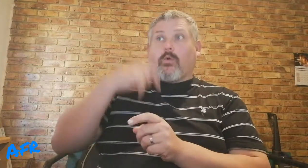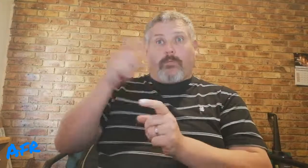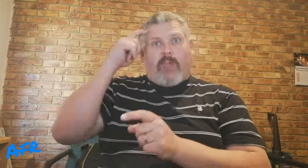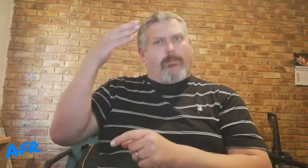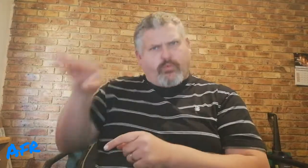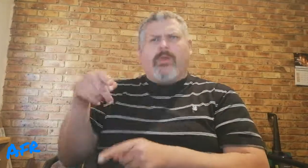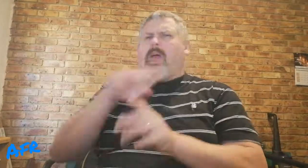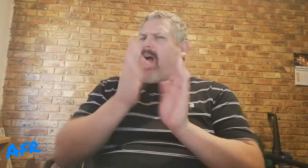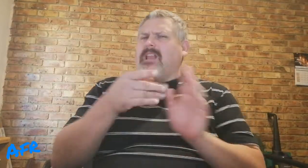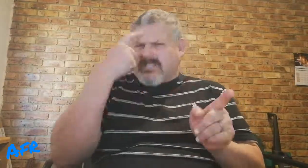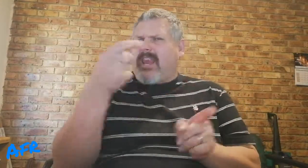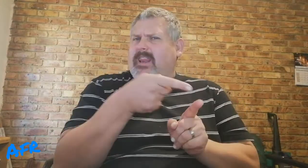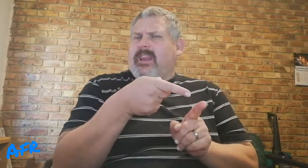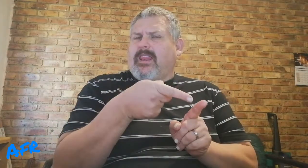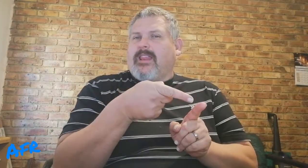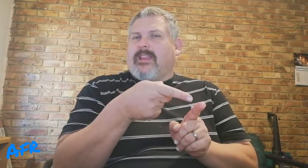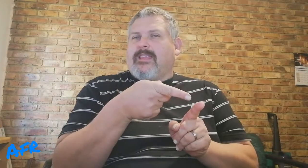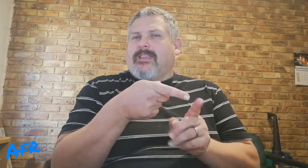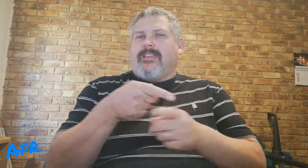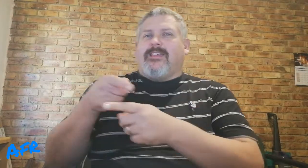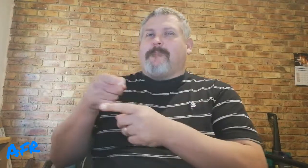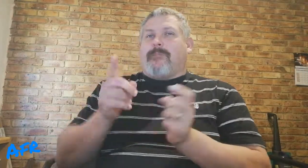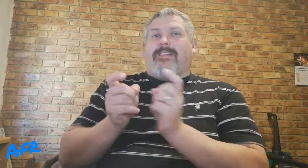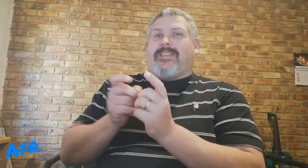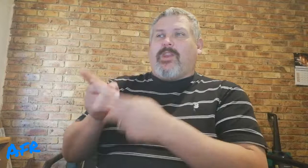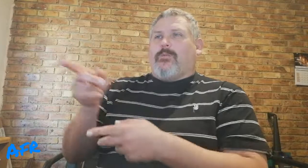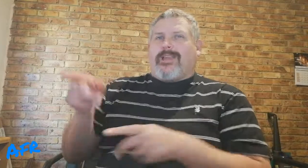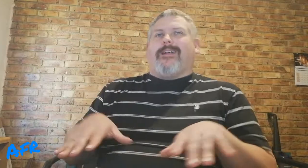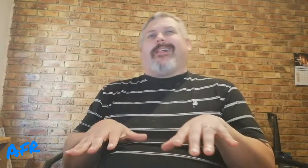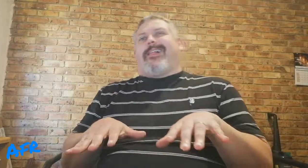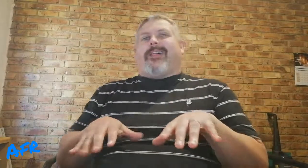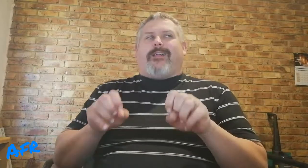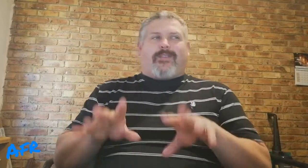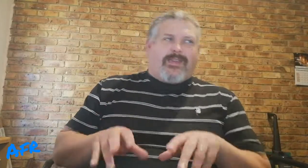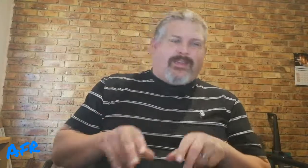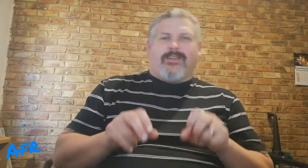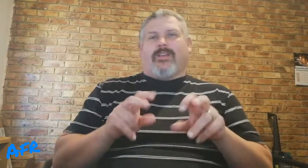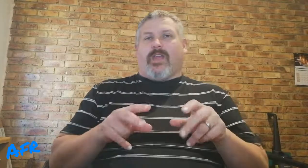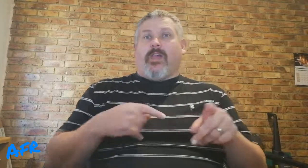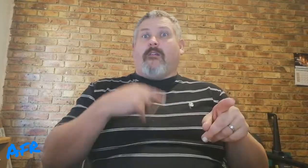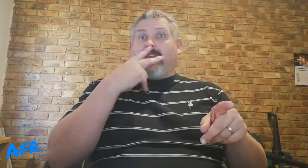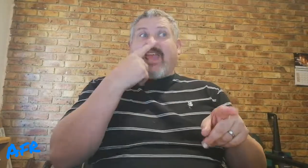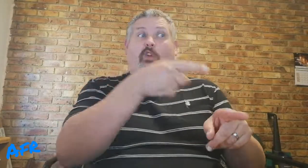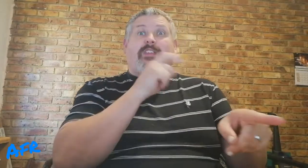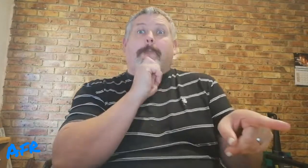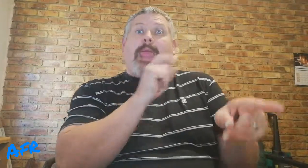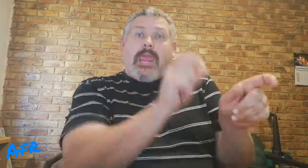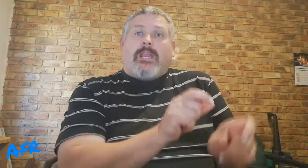kom duivel, alles ken, maar teen hom sê, ok, wil kyk of die